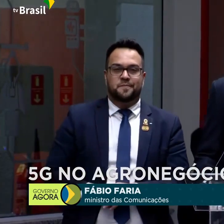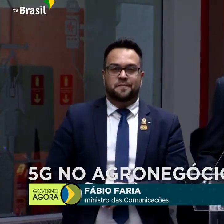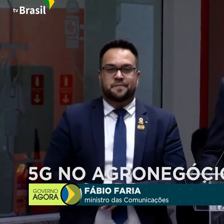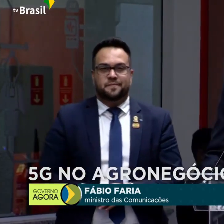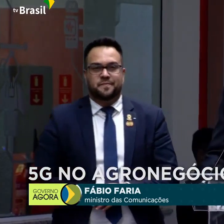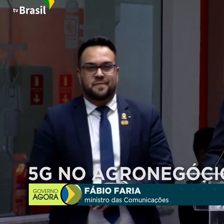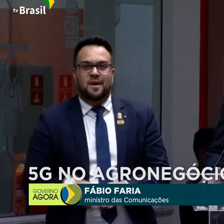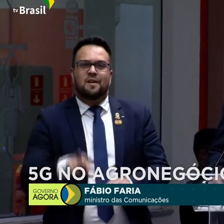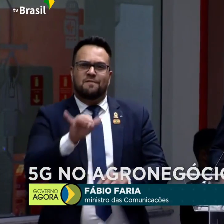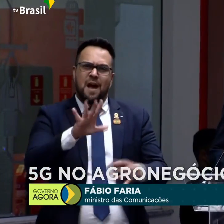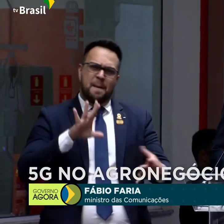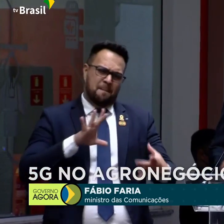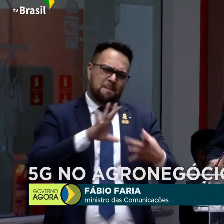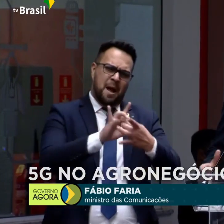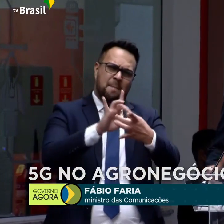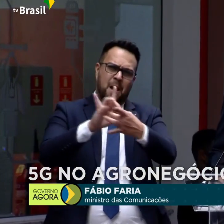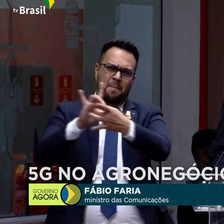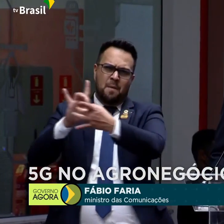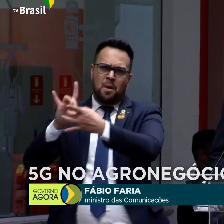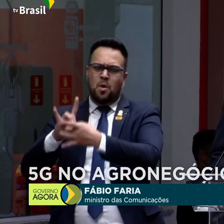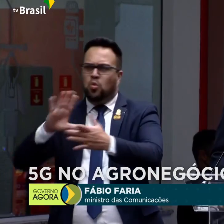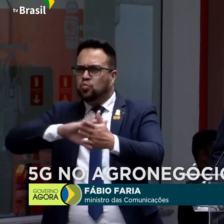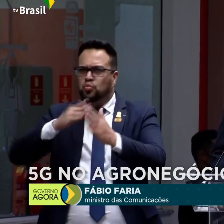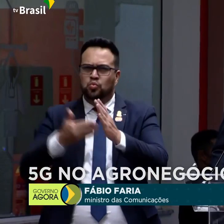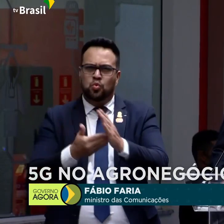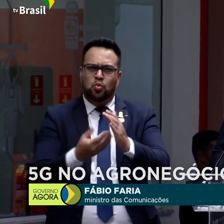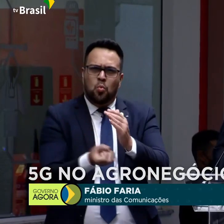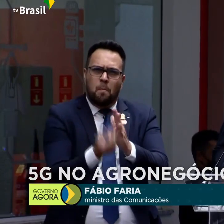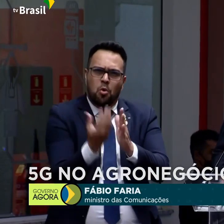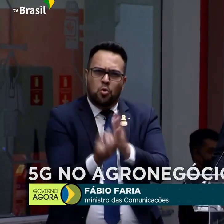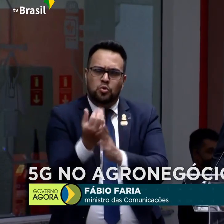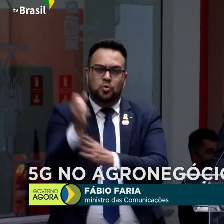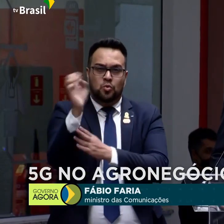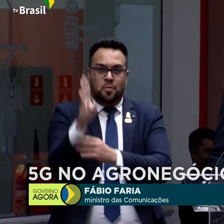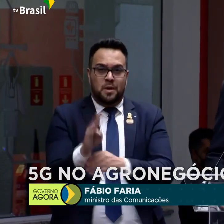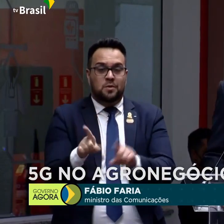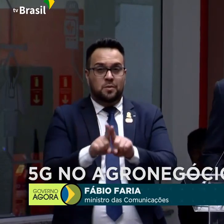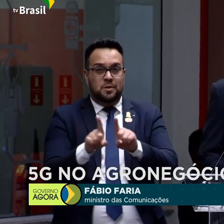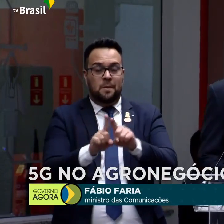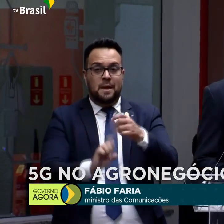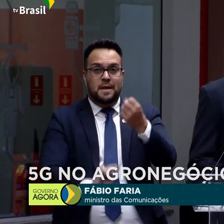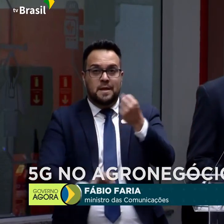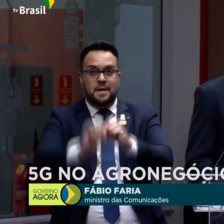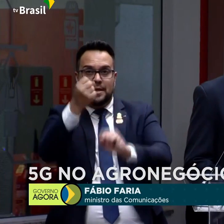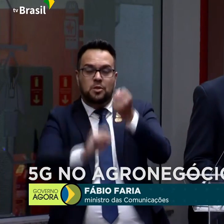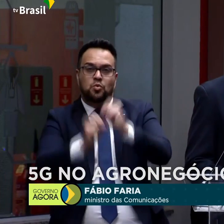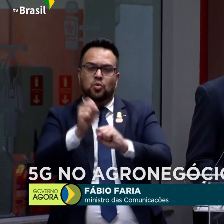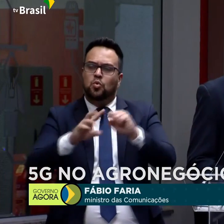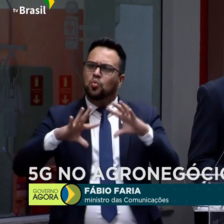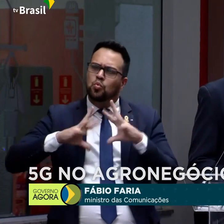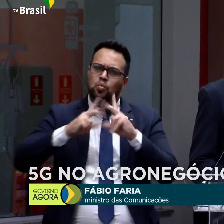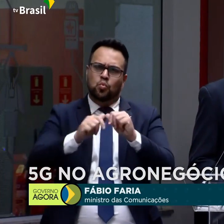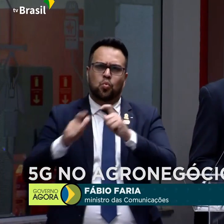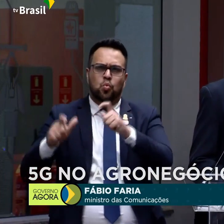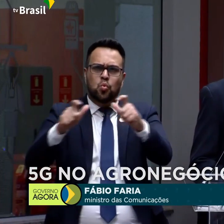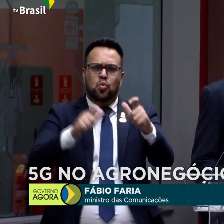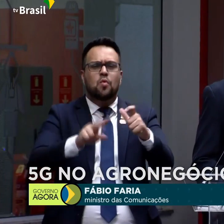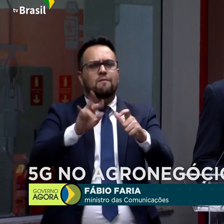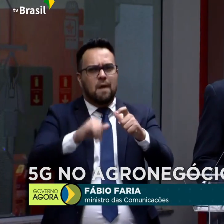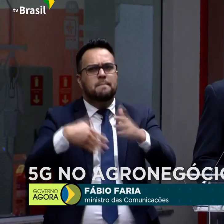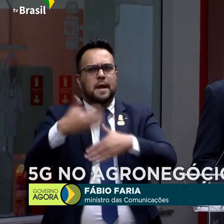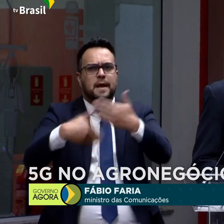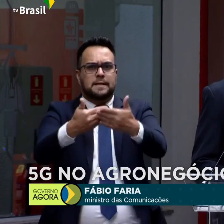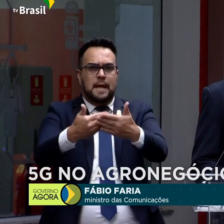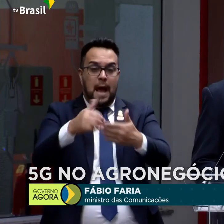iremos interligar todas as cadeias produtivas do Brasil, da indústria. Todos os setores vão crescer. No setor